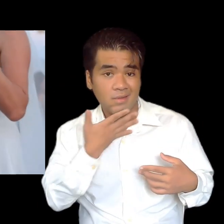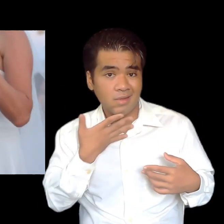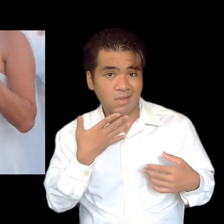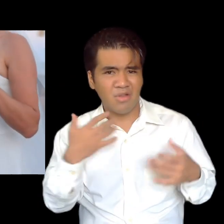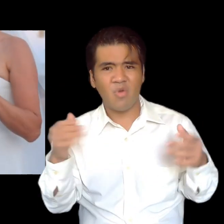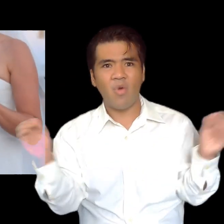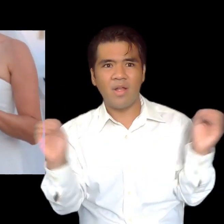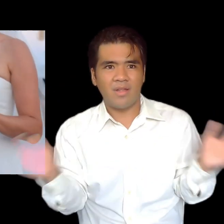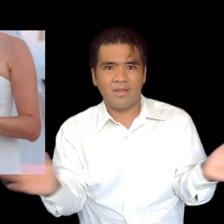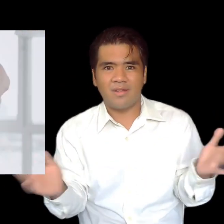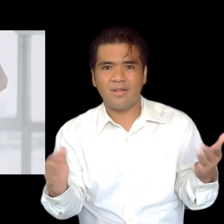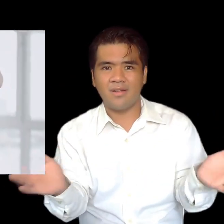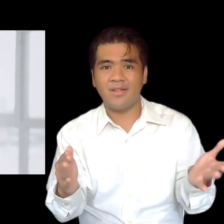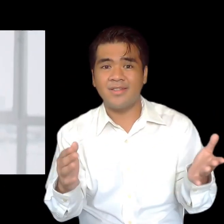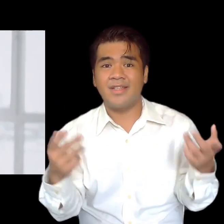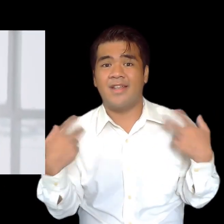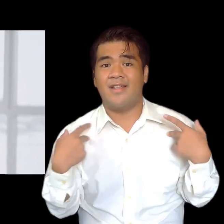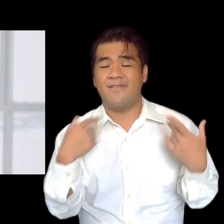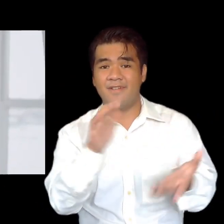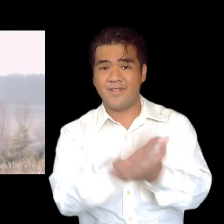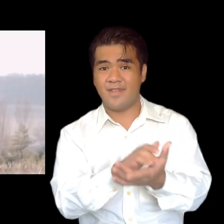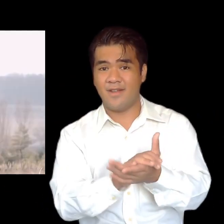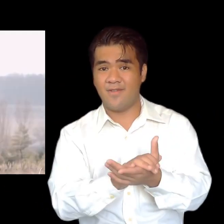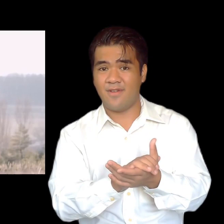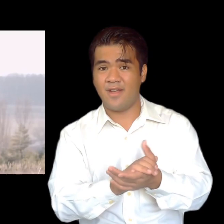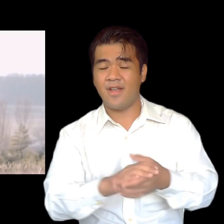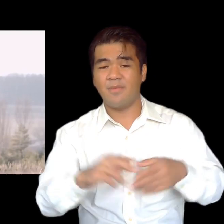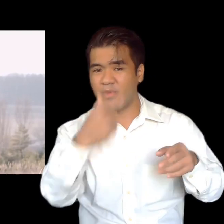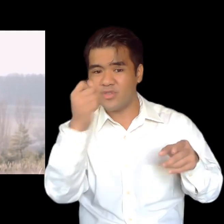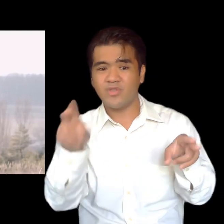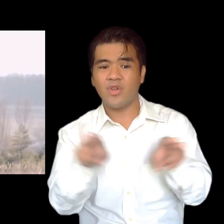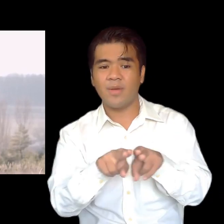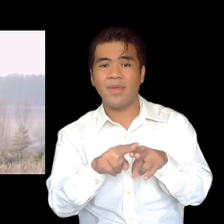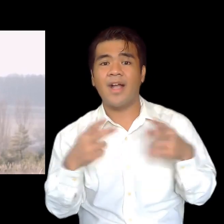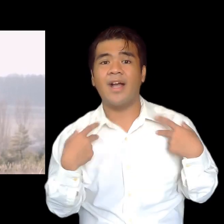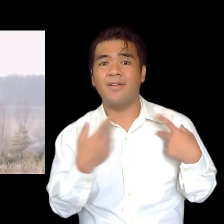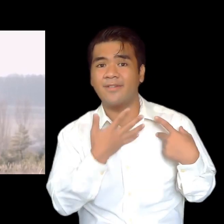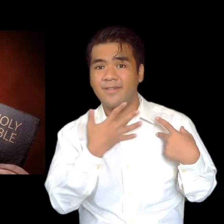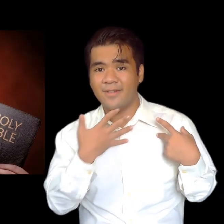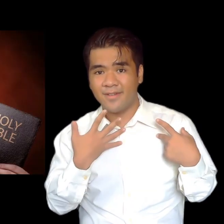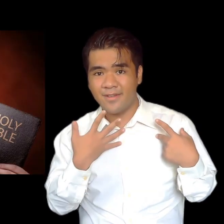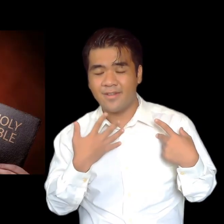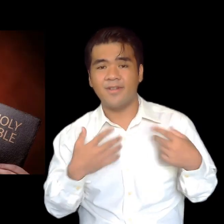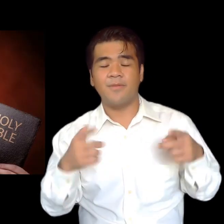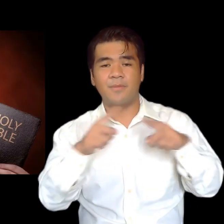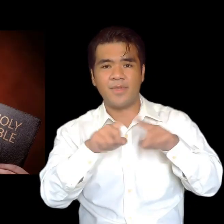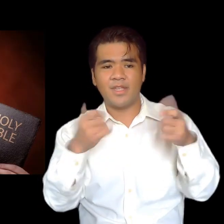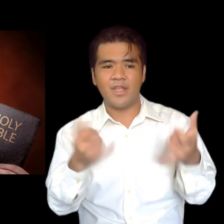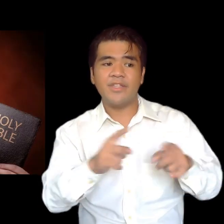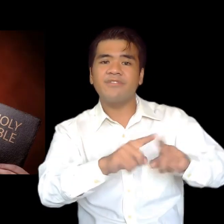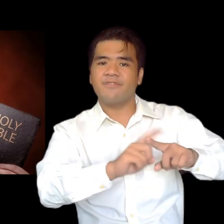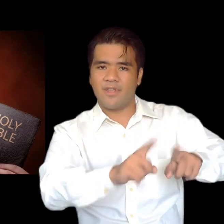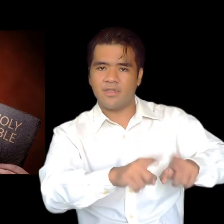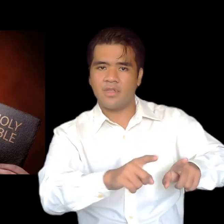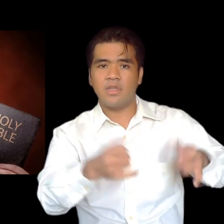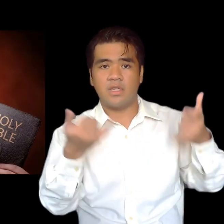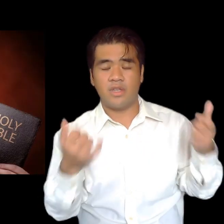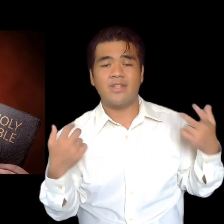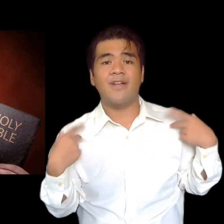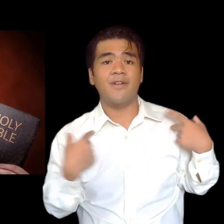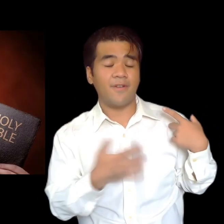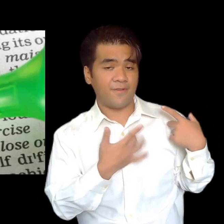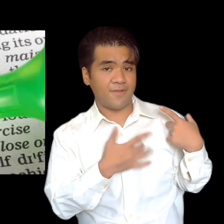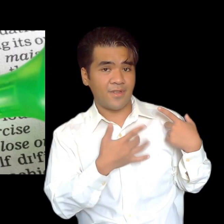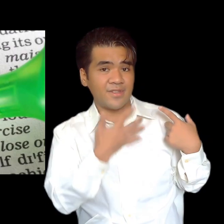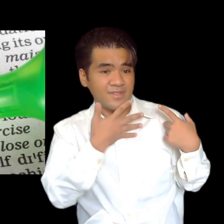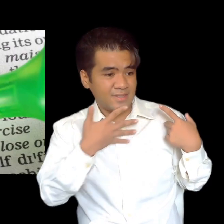ng motivation na mag-asawa at magkaanak. At hindi rin tayo makakapagparami. Ang kaibahan na lang talaga ay kapag